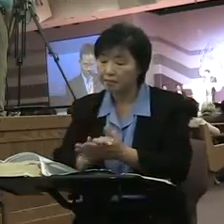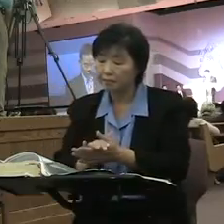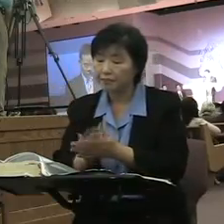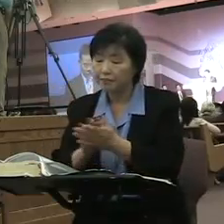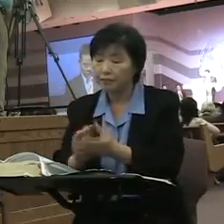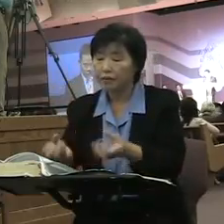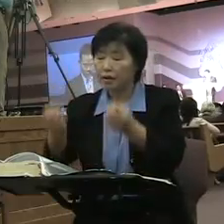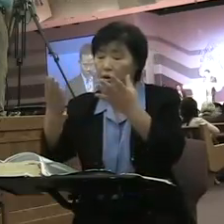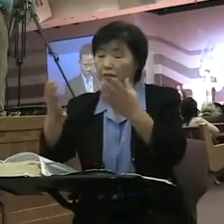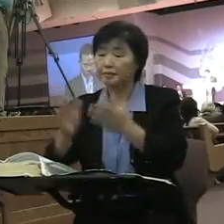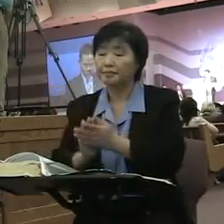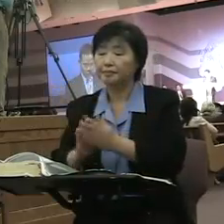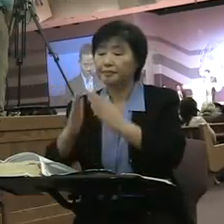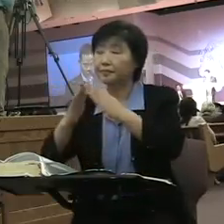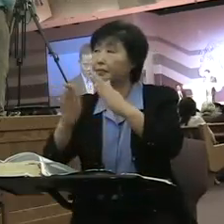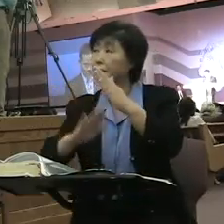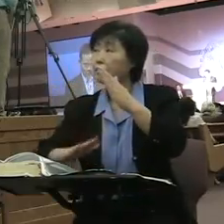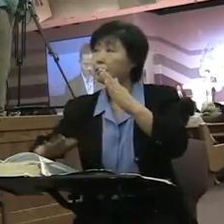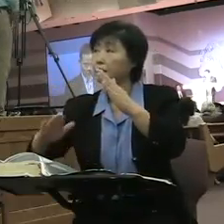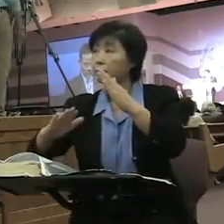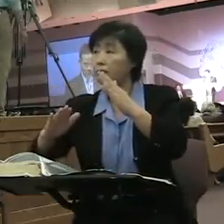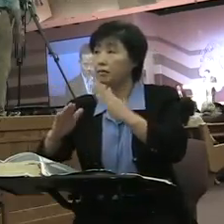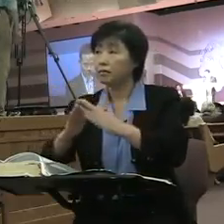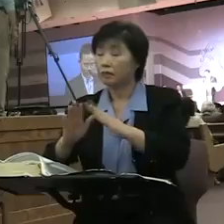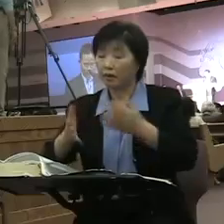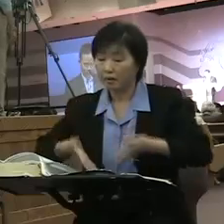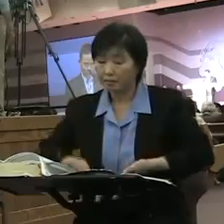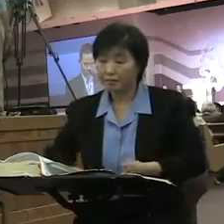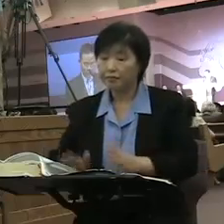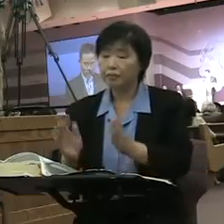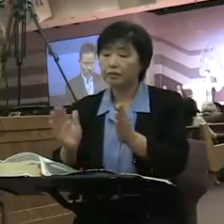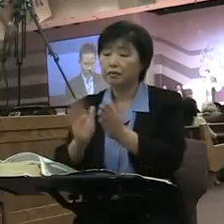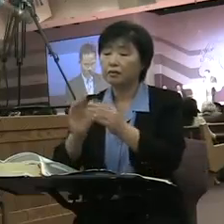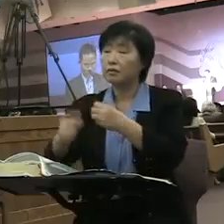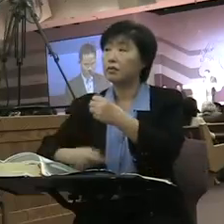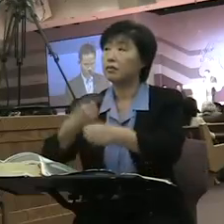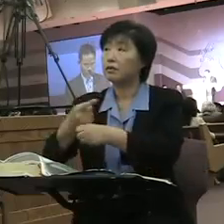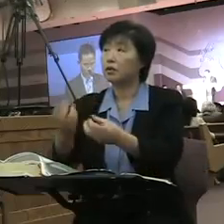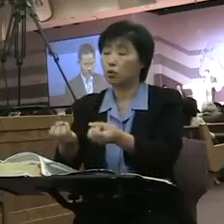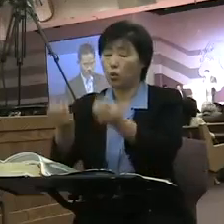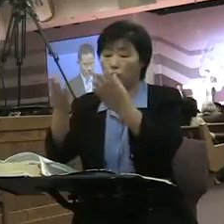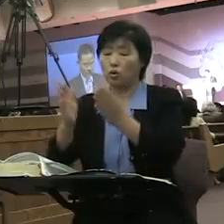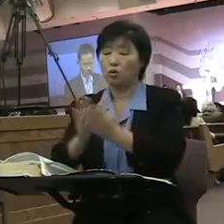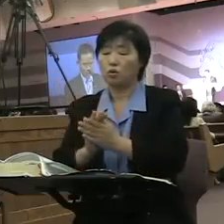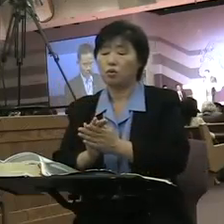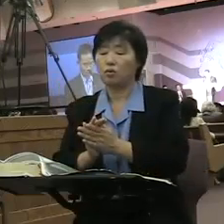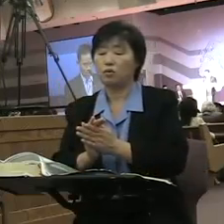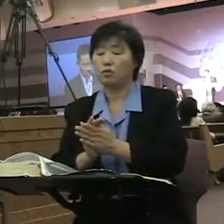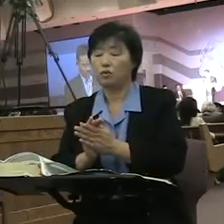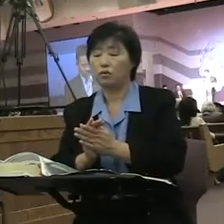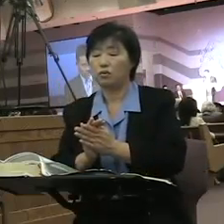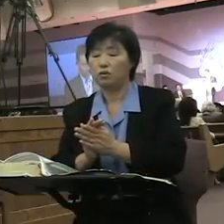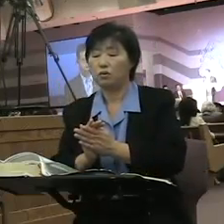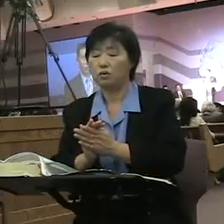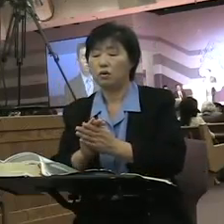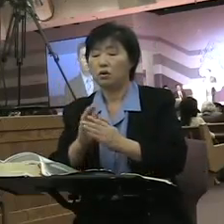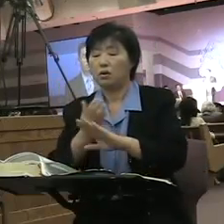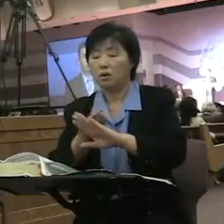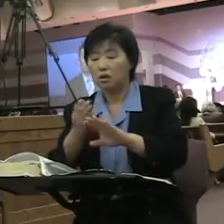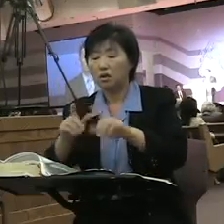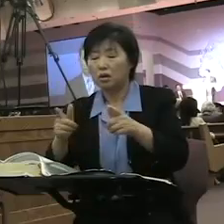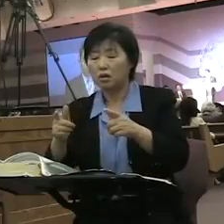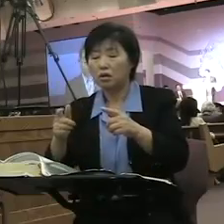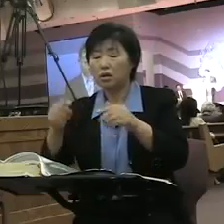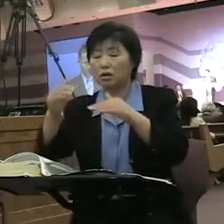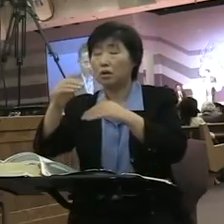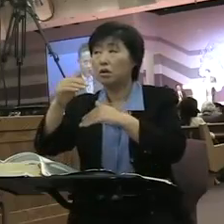가정들, 결혼, 출산, 돌 몇몇 가정들이 있습니다. 여러분 축하해 주시기를 바라고요. 그 외에 다른 광고들